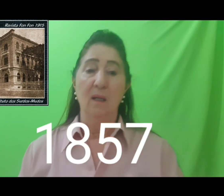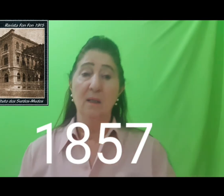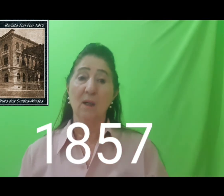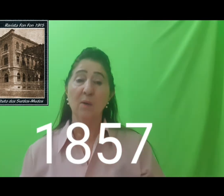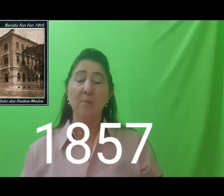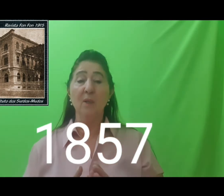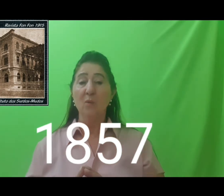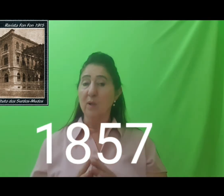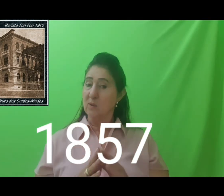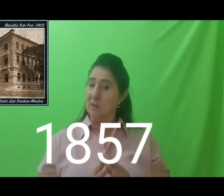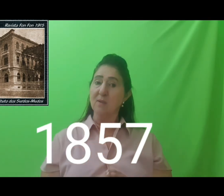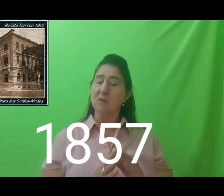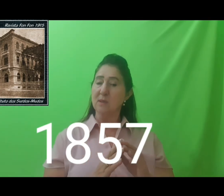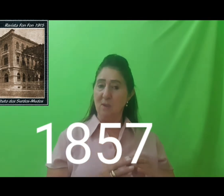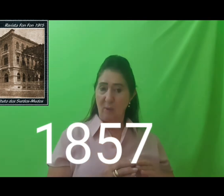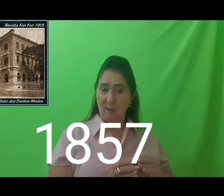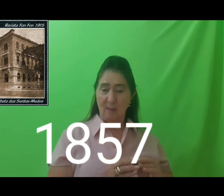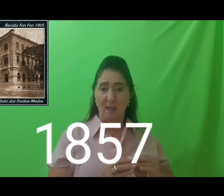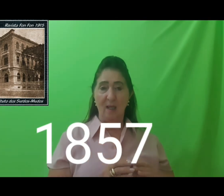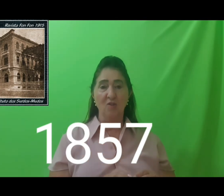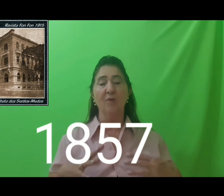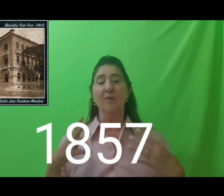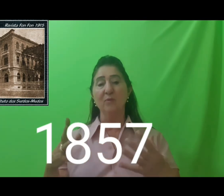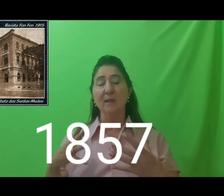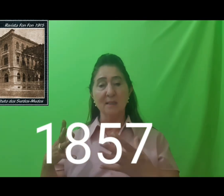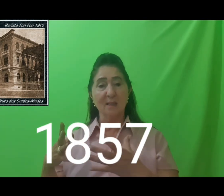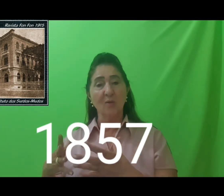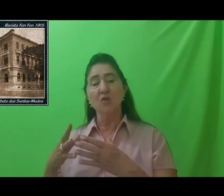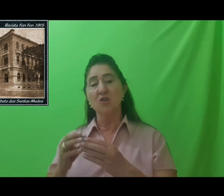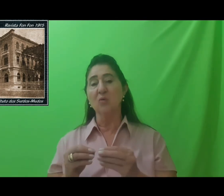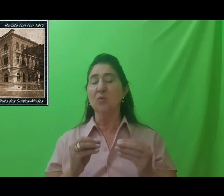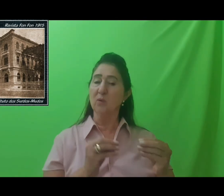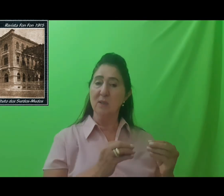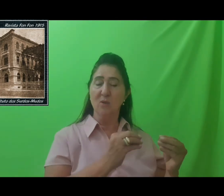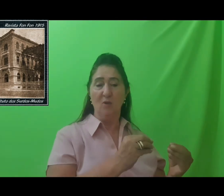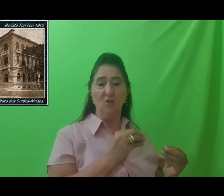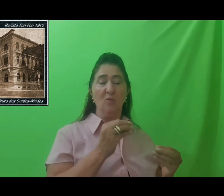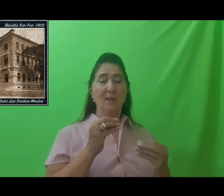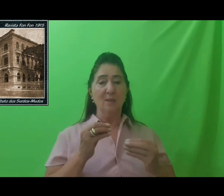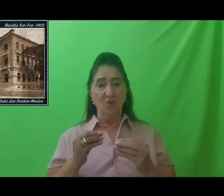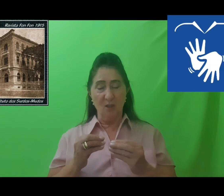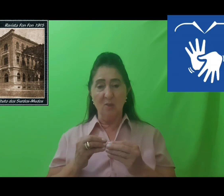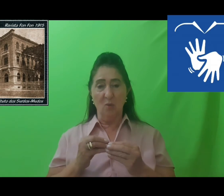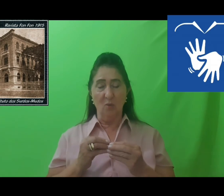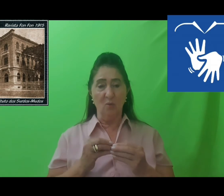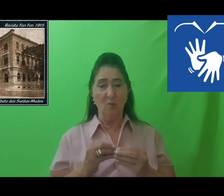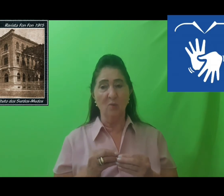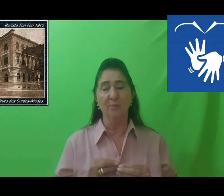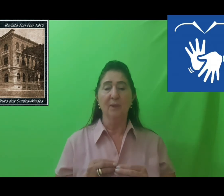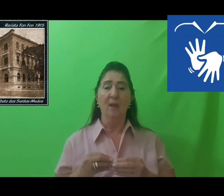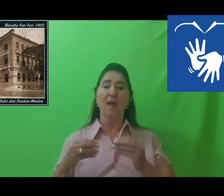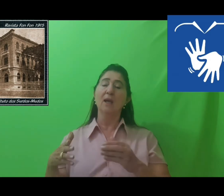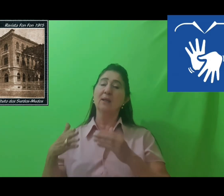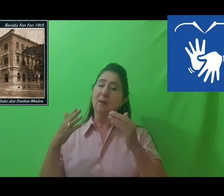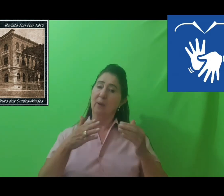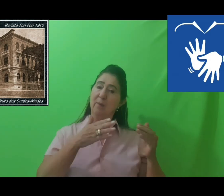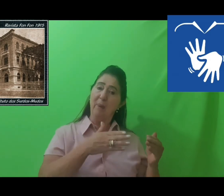Então, em 1857, foi a fundação do Instituto Nacional de Educação de Surdos. Ele também passa